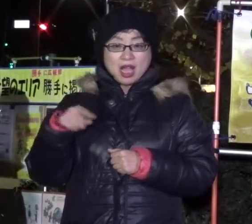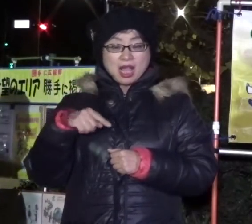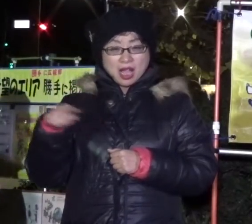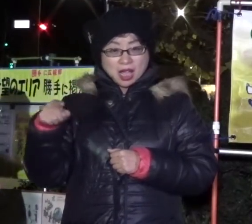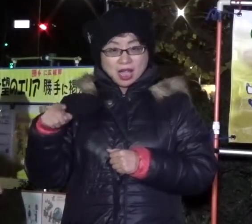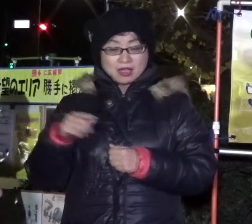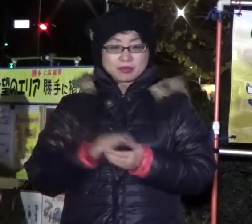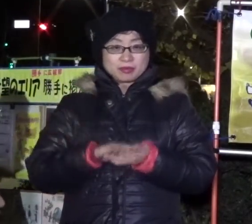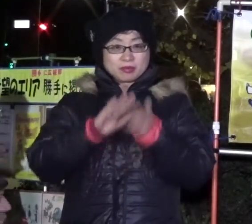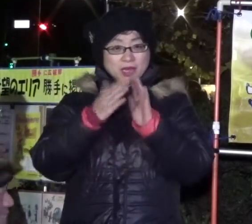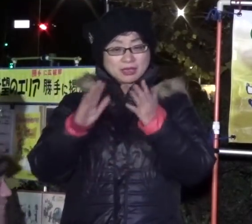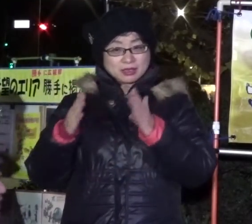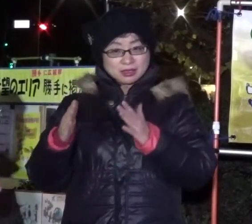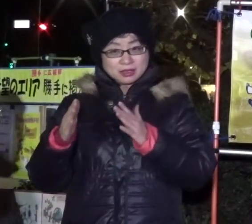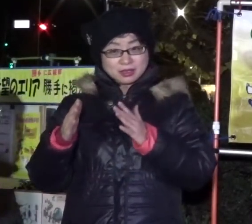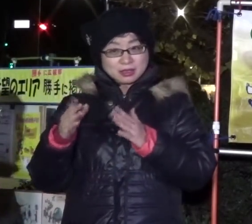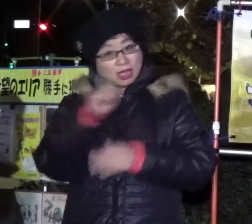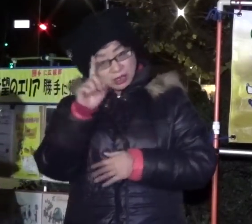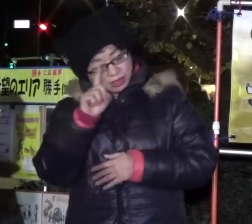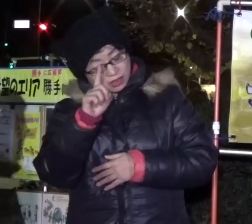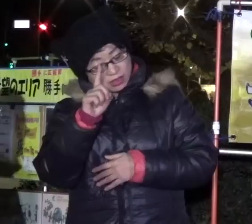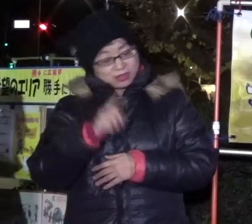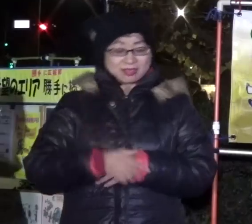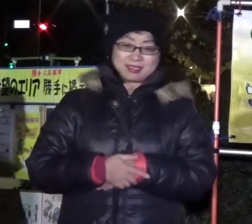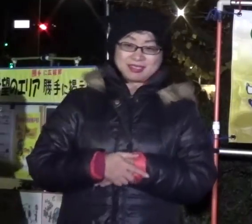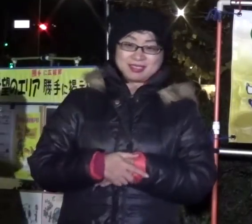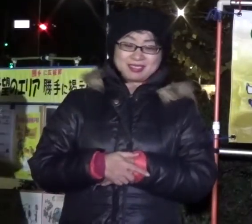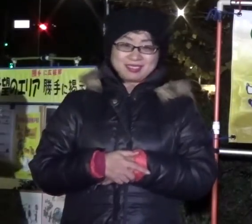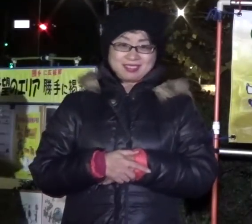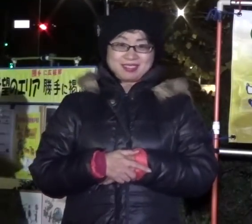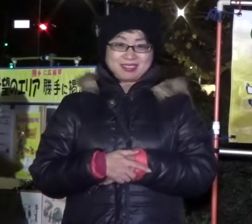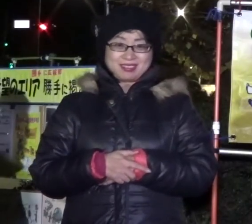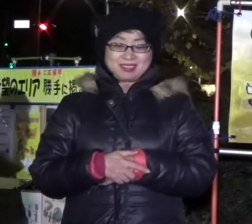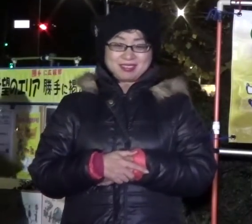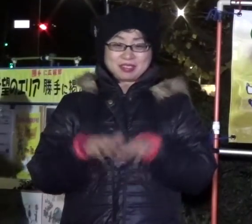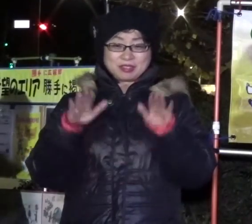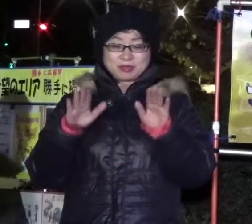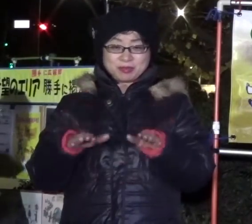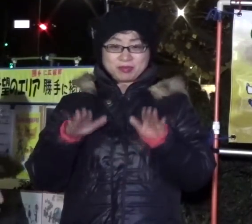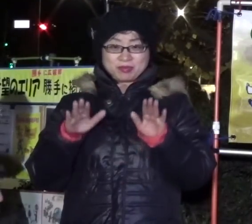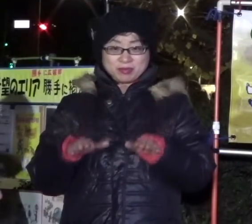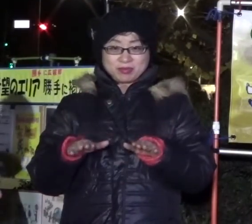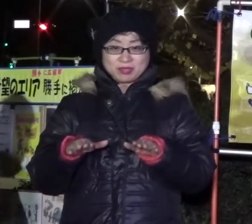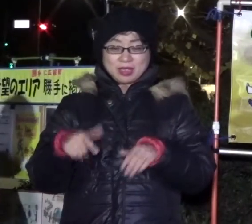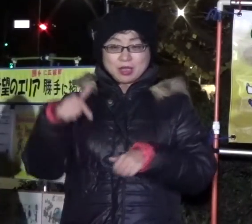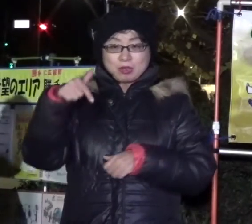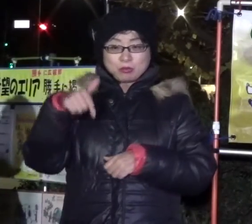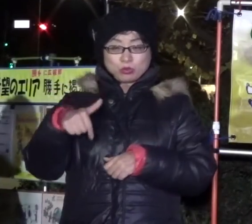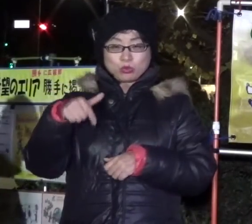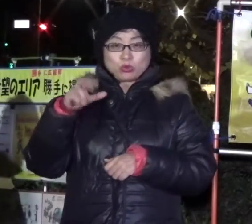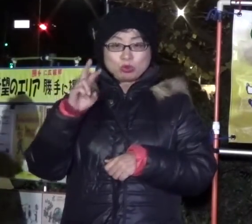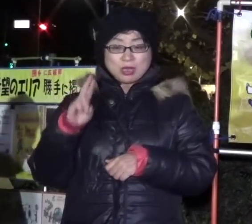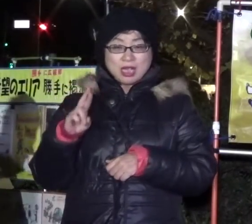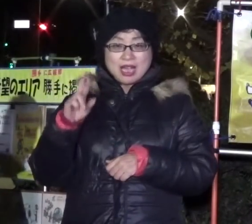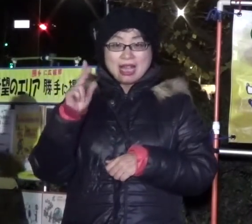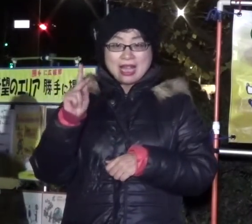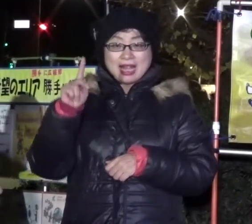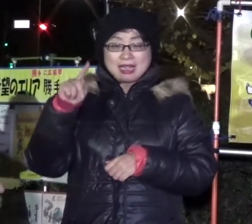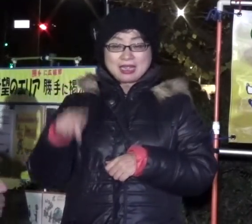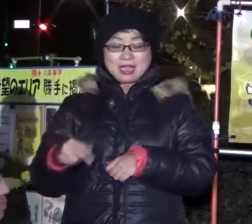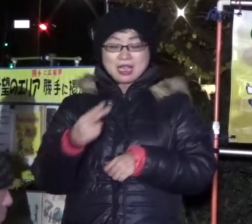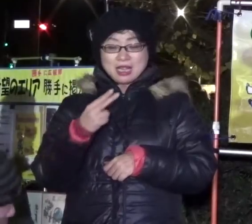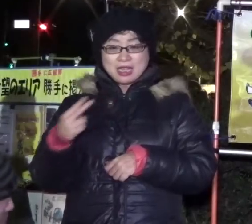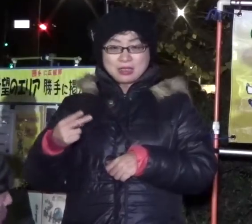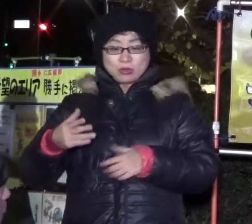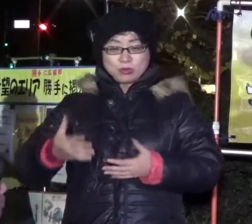っけ今日もプ ら角抱いて